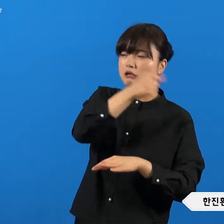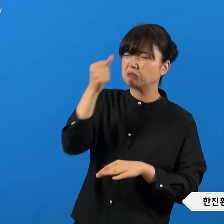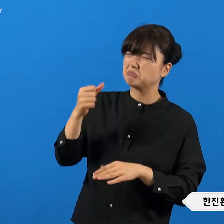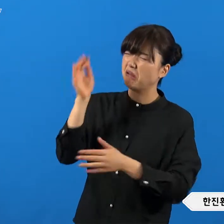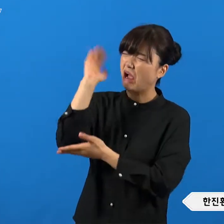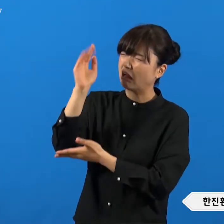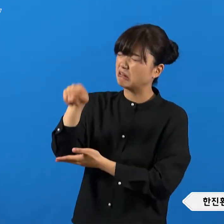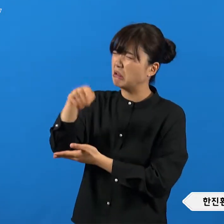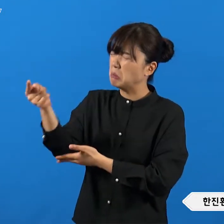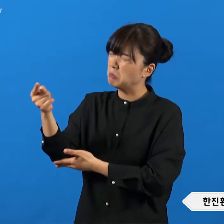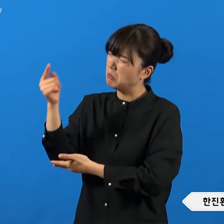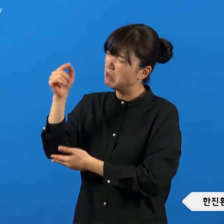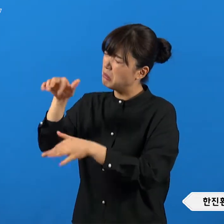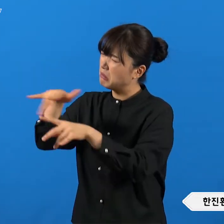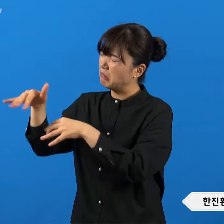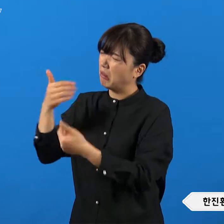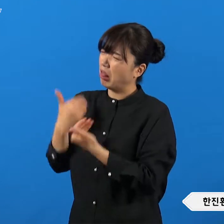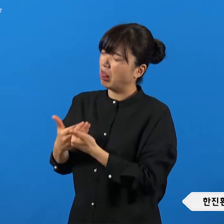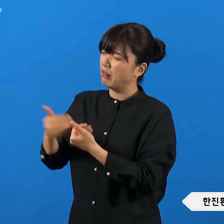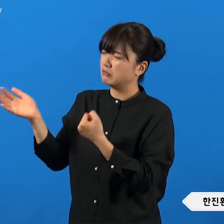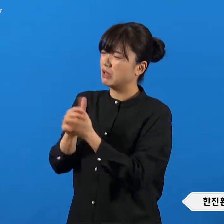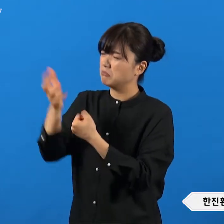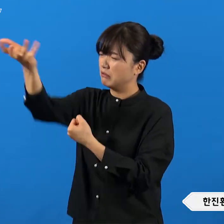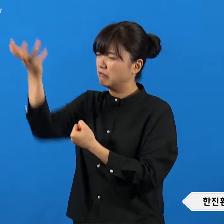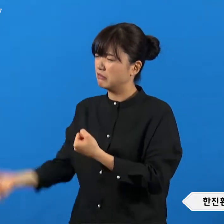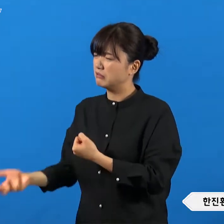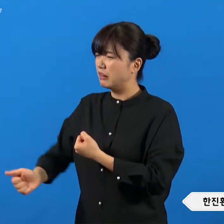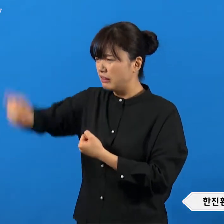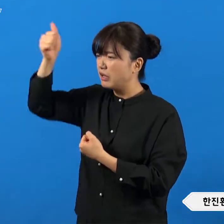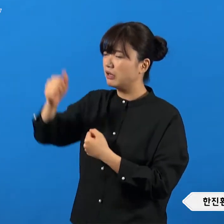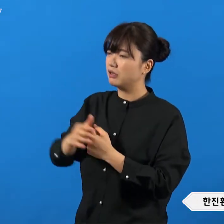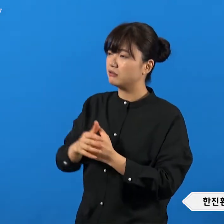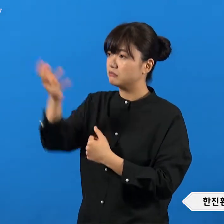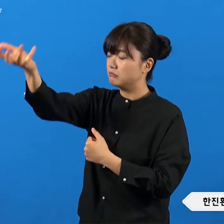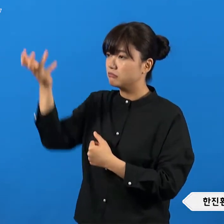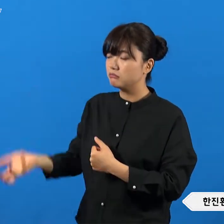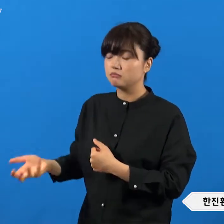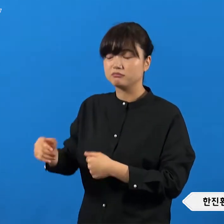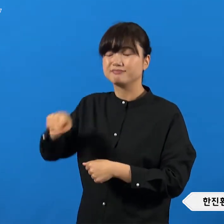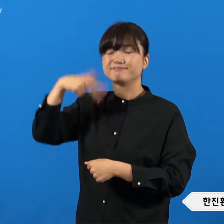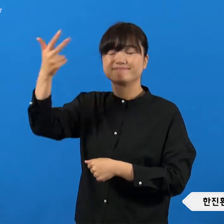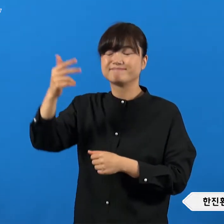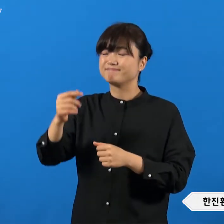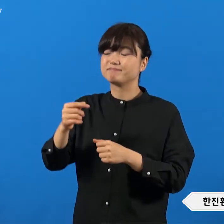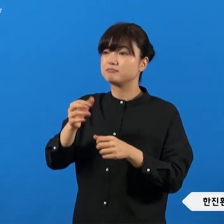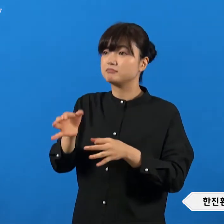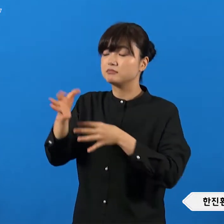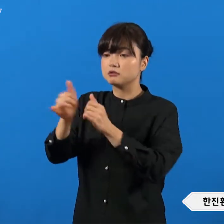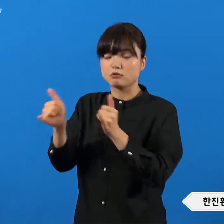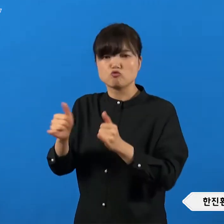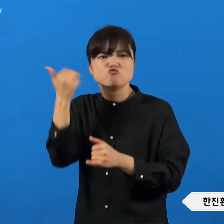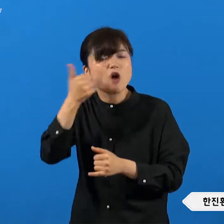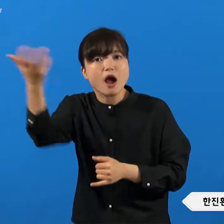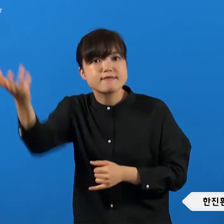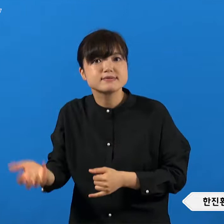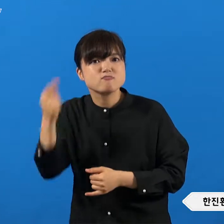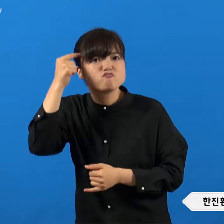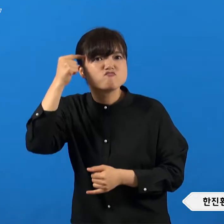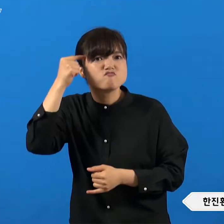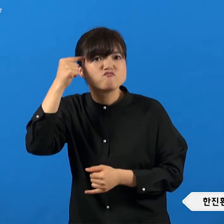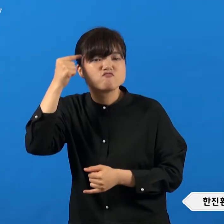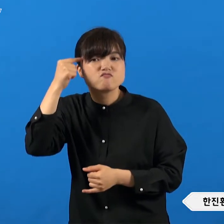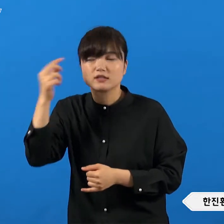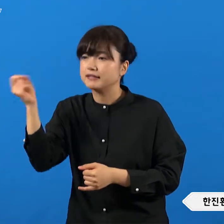위에 피아노가 있으면 안 된다 해서 피아노를 아래로 내려버렸습니다. 그 다음 주일 장로님이 와보고 피아노 이거 누가 내렸어?